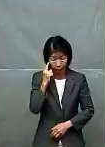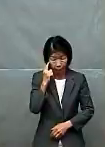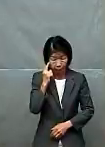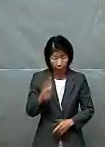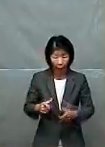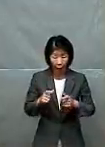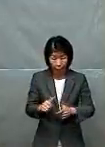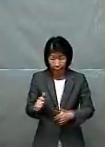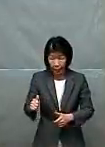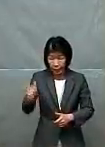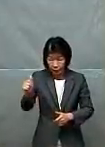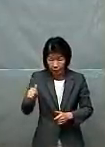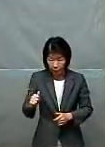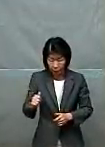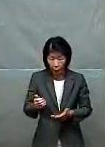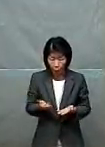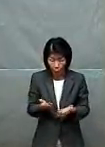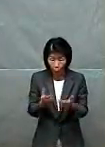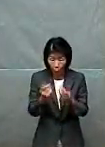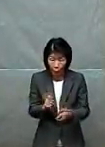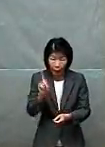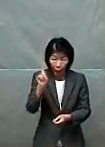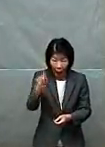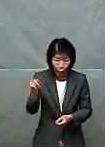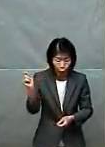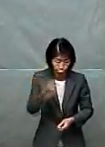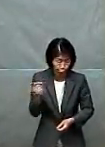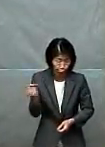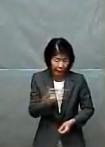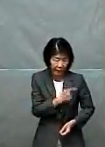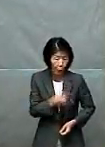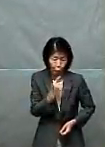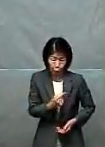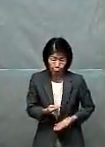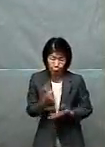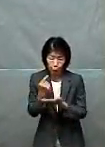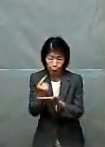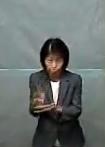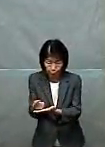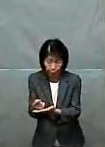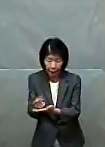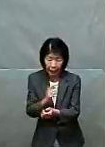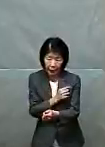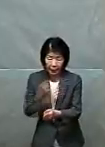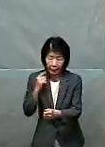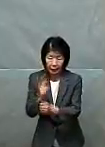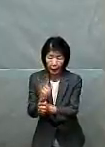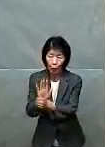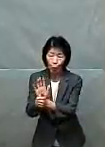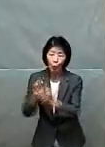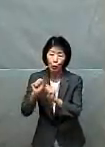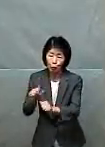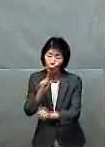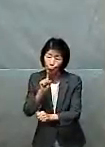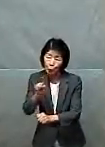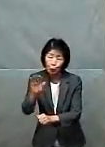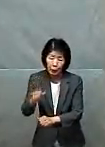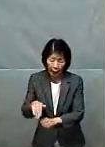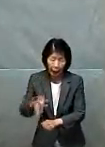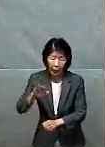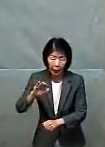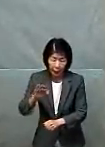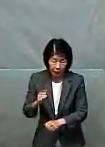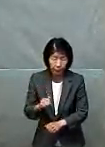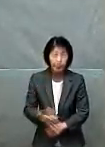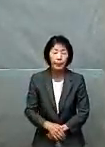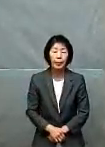地震直後にお見舞いの意を伝え、できる限りの協力をさせていただきたいというふうに申し上げたところでござい